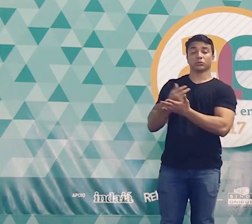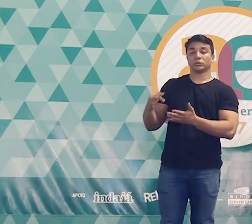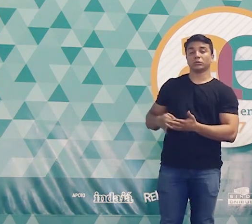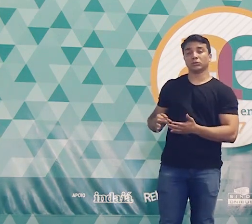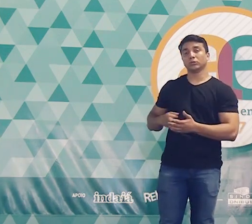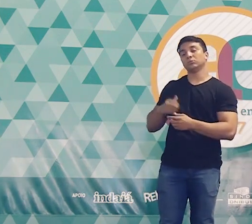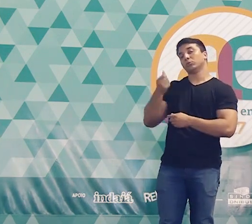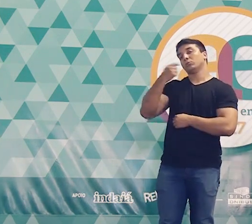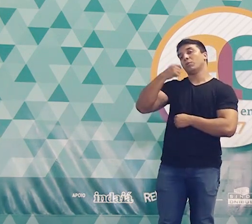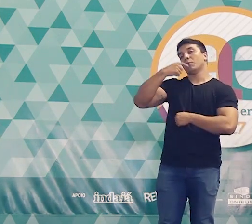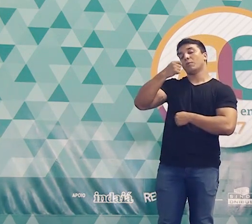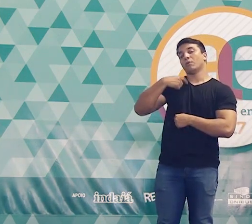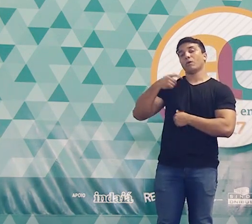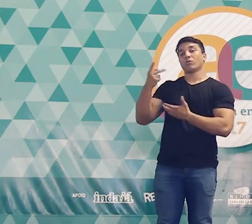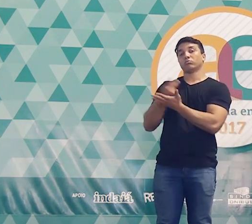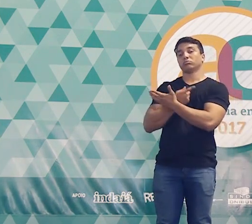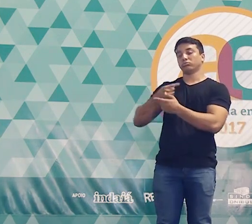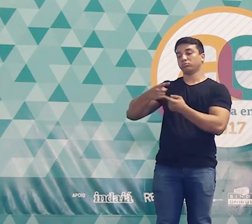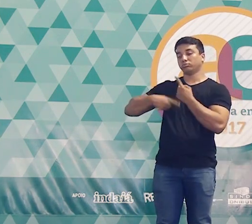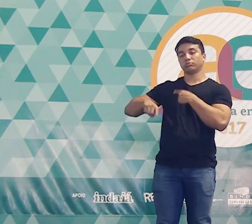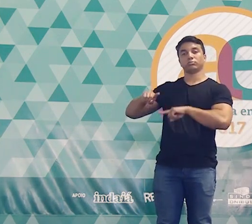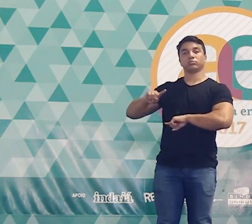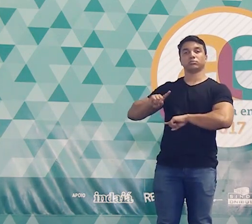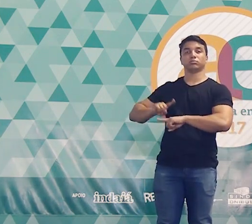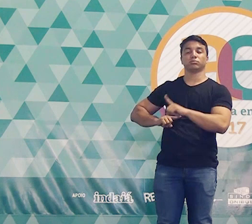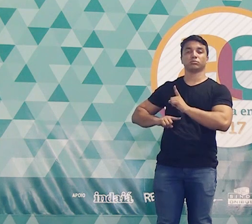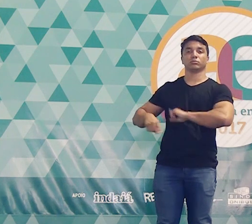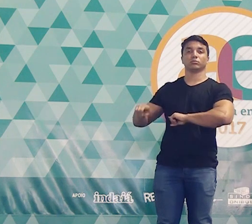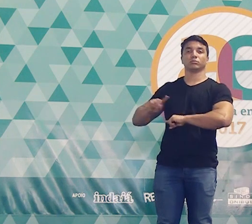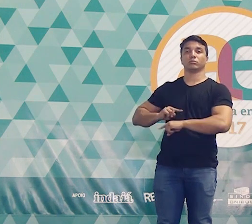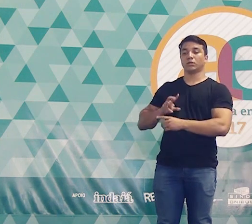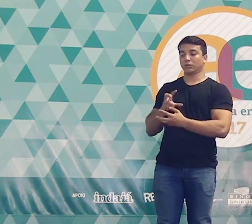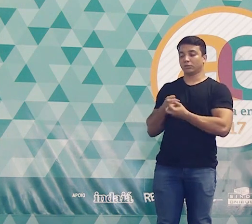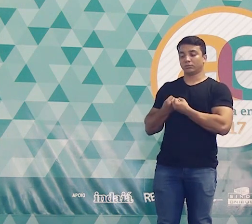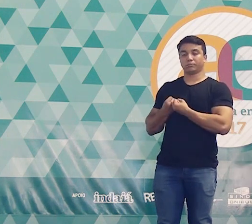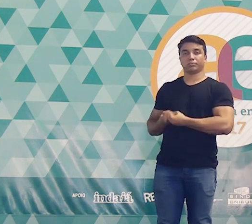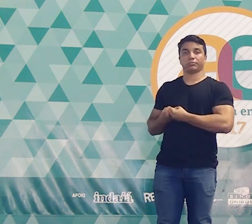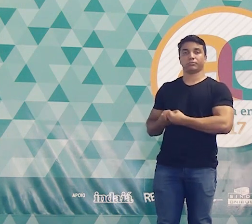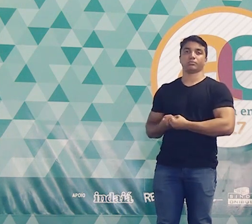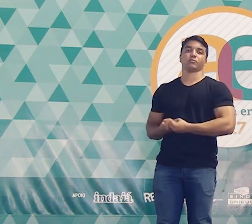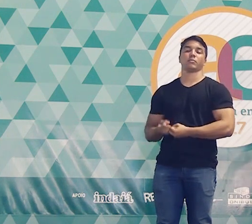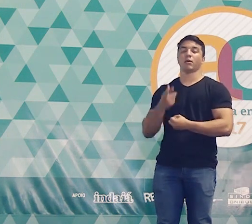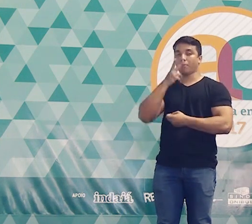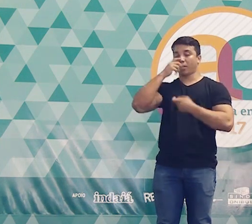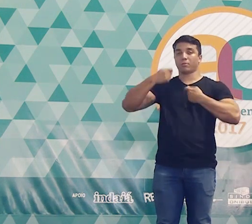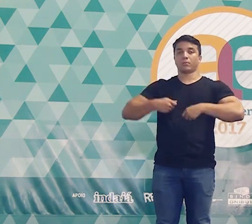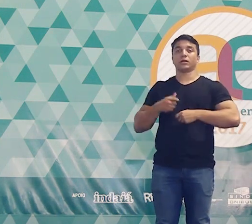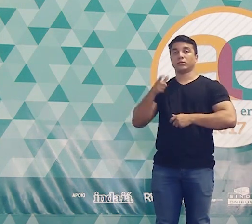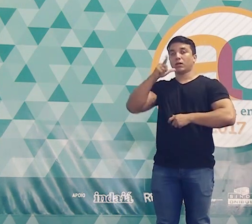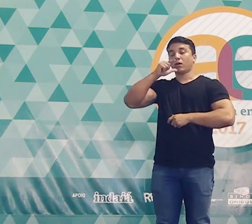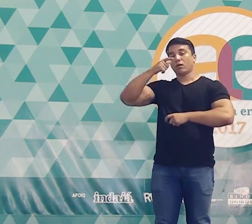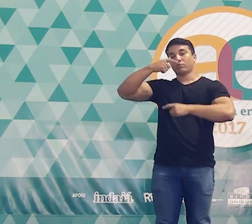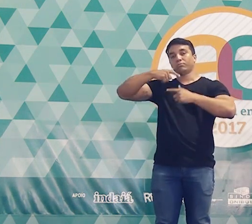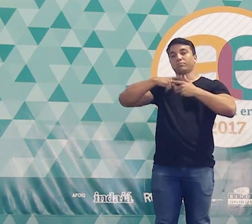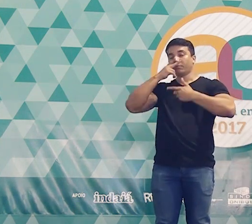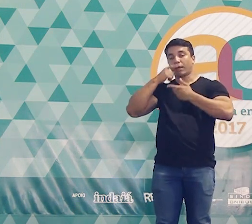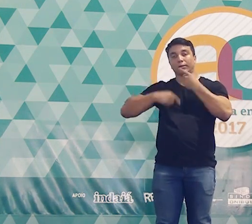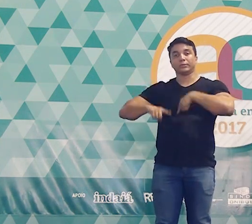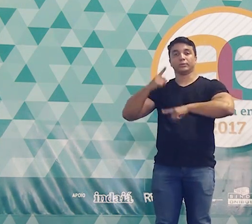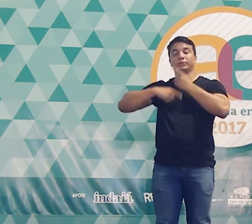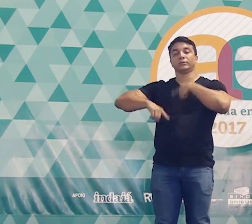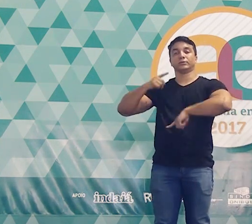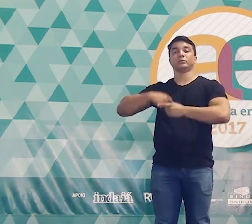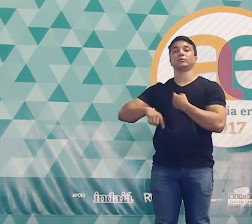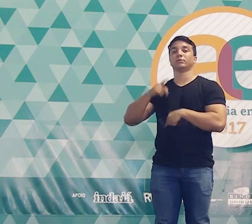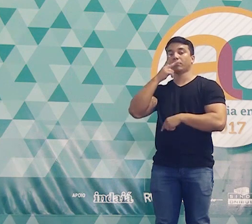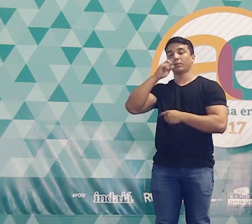tomando aquela droga durante muito tempo, o fígado passa a ter uma sobrecarga, começa a ter uma necessidade de uma maior quantidade de aquele medicamento e a